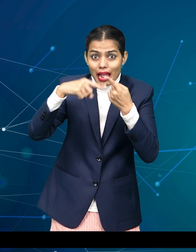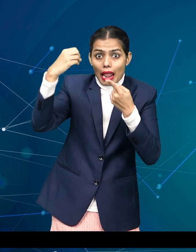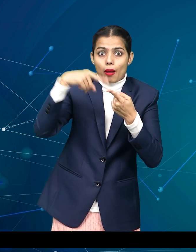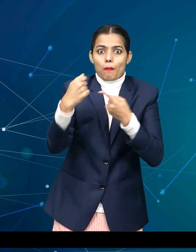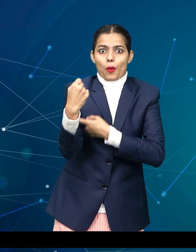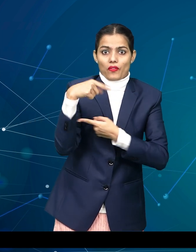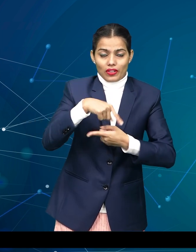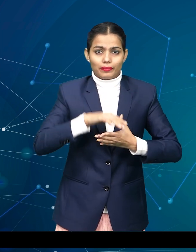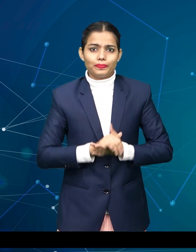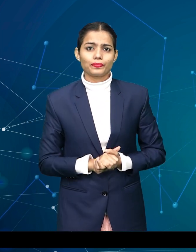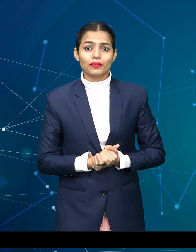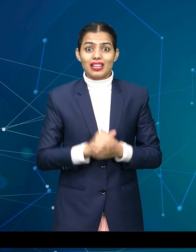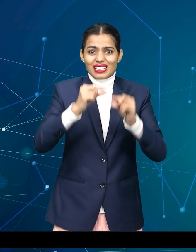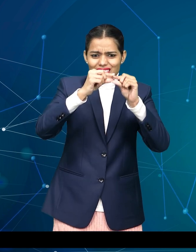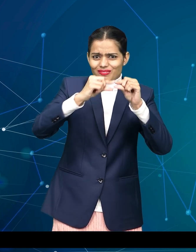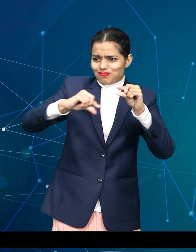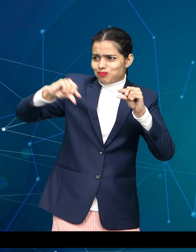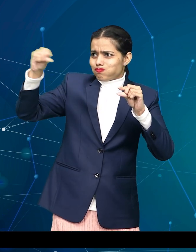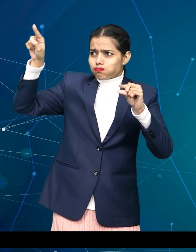ಎಲೆಕ್ಟ್ರಿಕ್ ಸರ್ಕ್ಯೂಟ್,